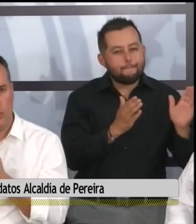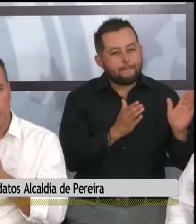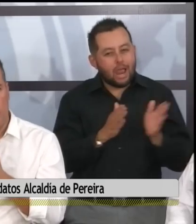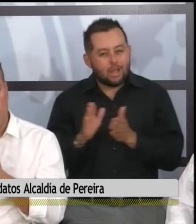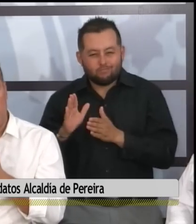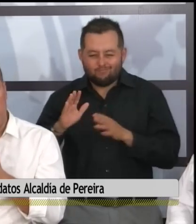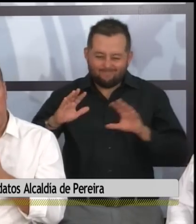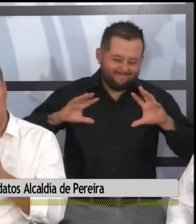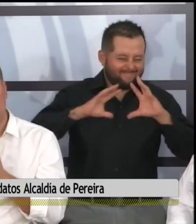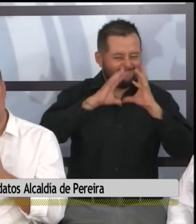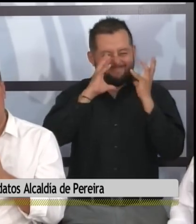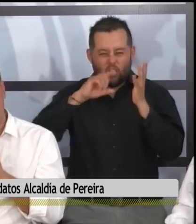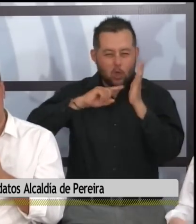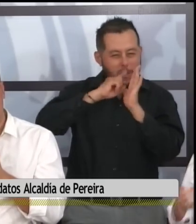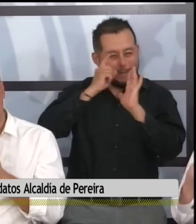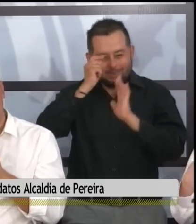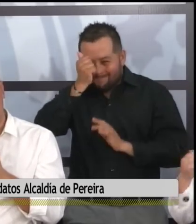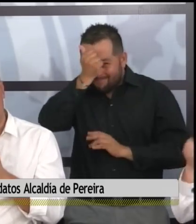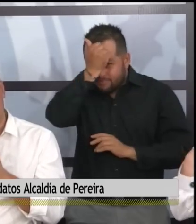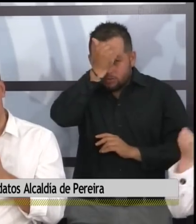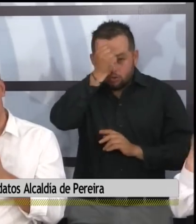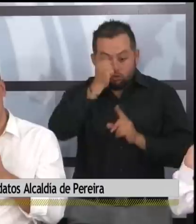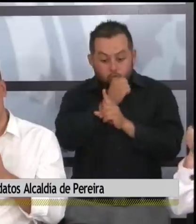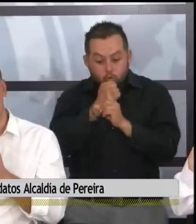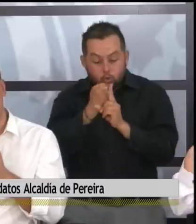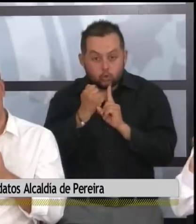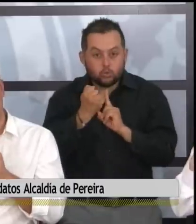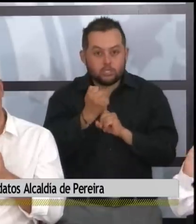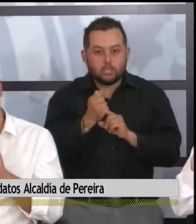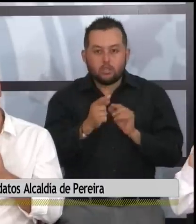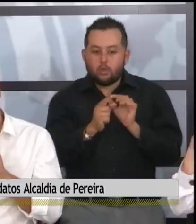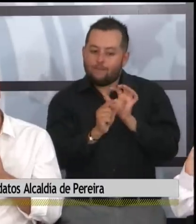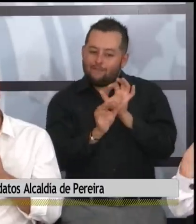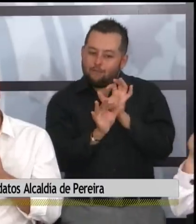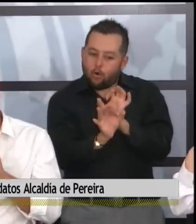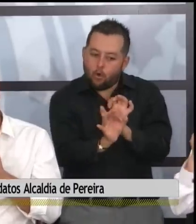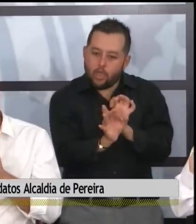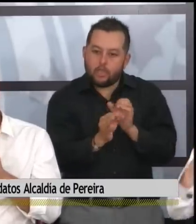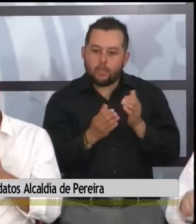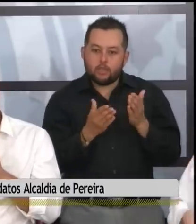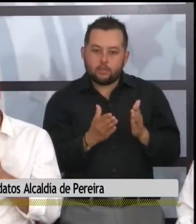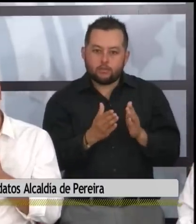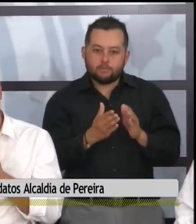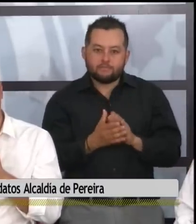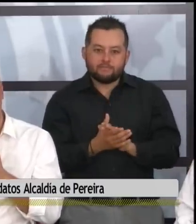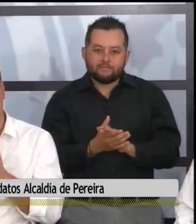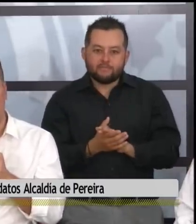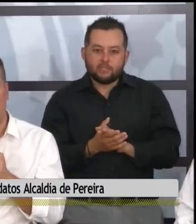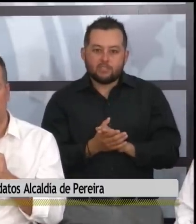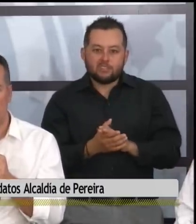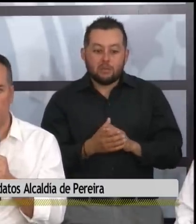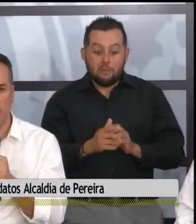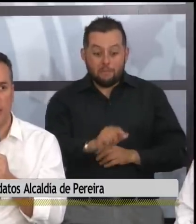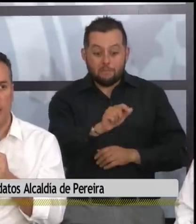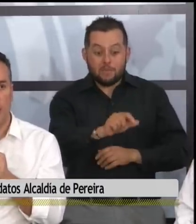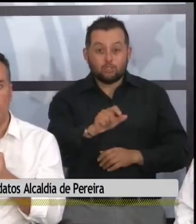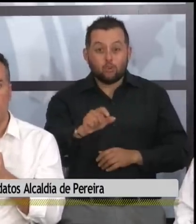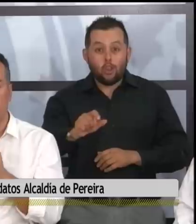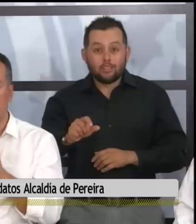maestro social que tenga un enfoque y un solo propósito, alejar las